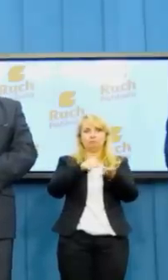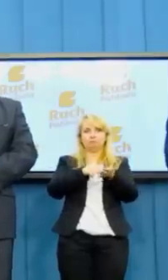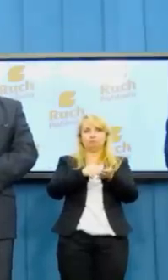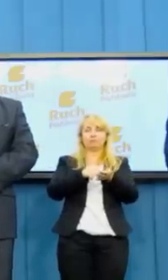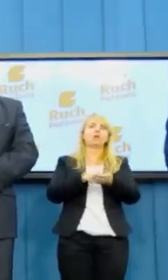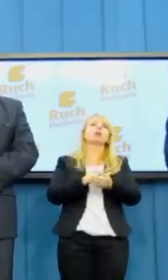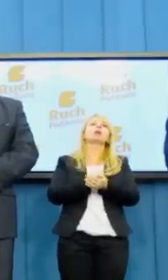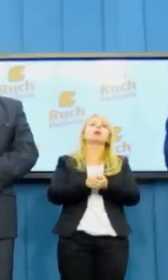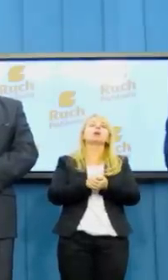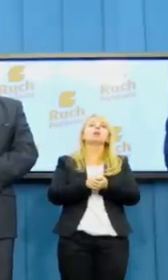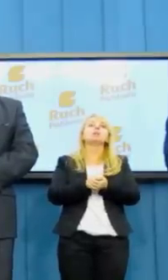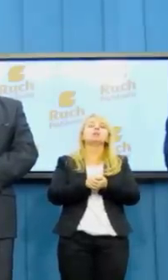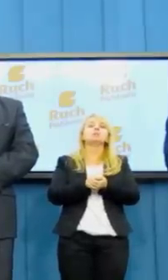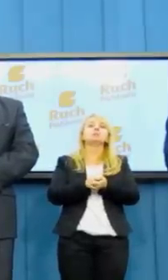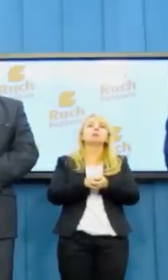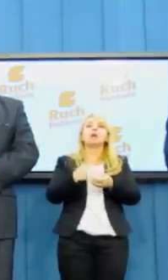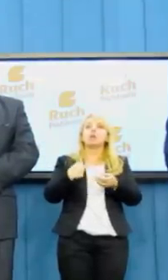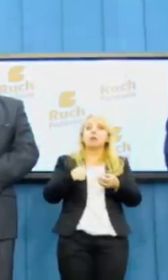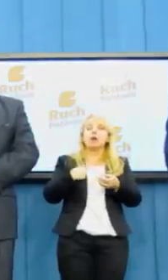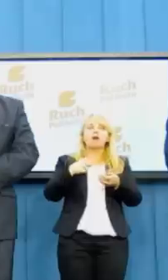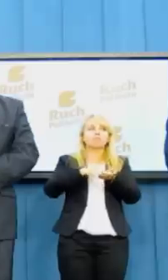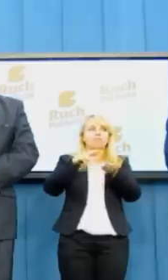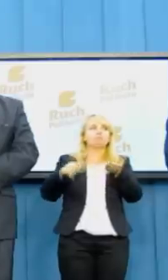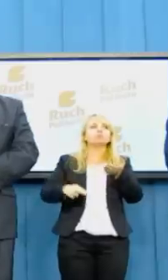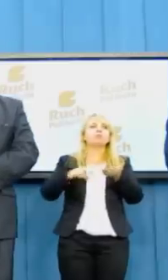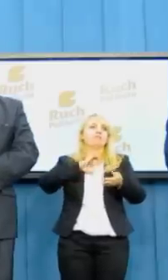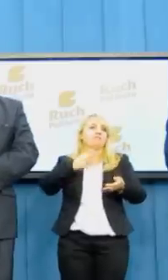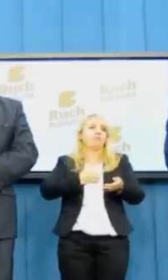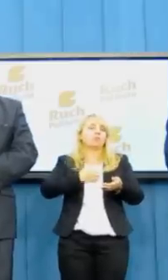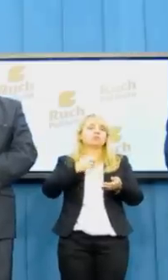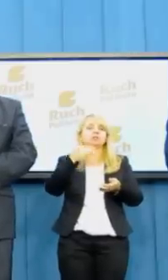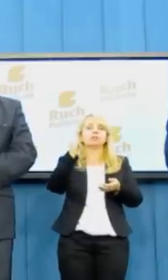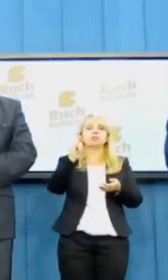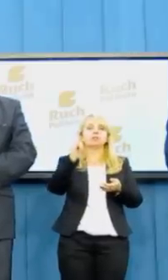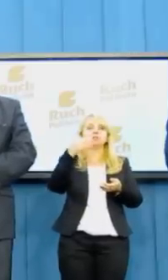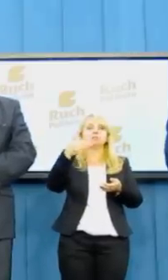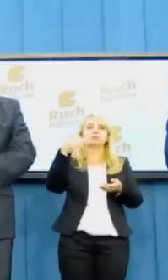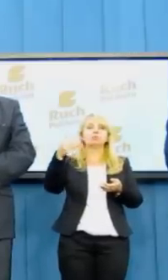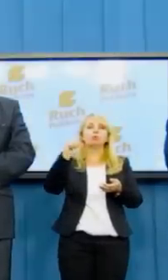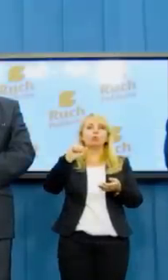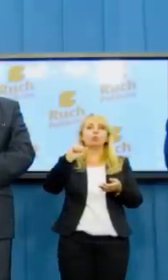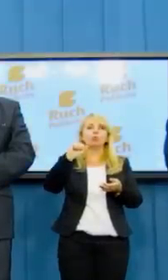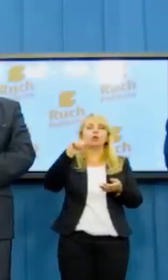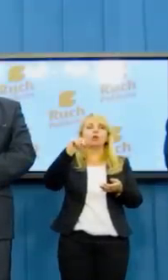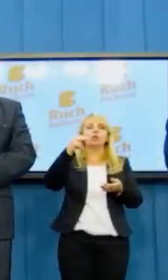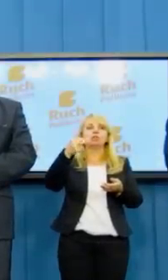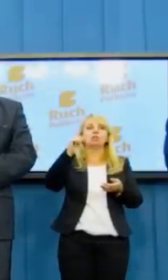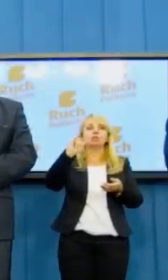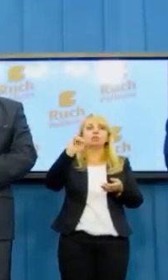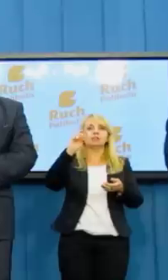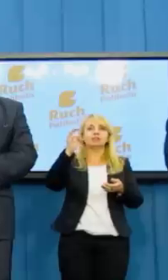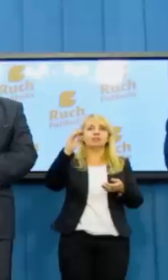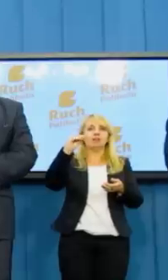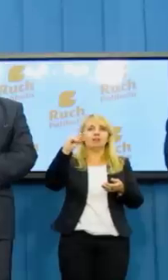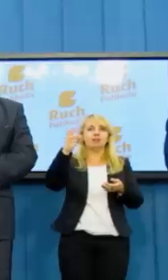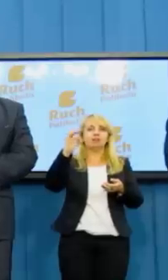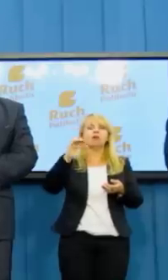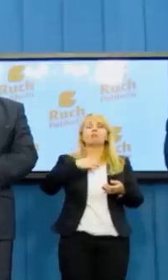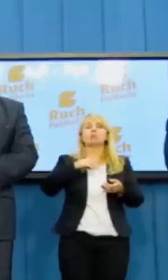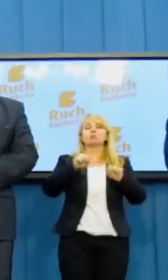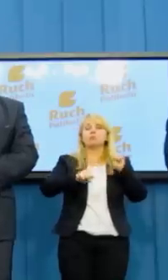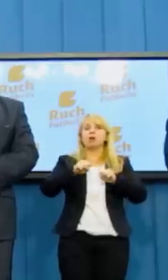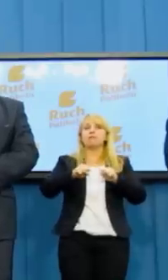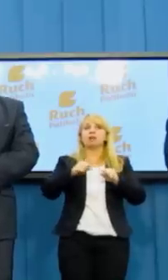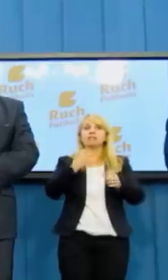moment. Ja zrzekłem się immunitetu w sprawie cywilnej. Nie mogłem tego zrobić wcześniej, dlatego że